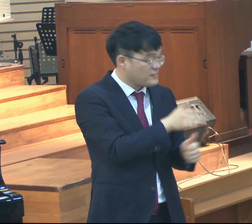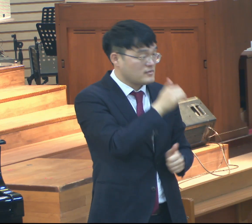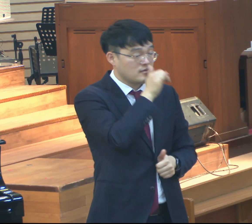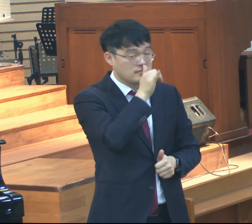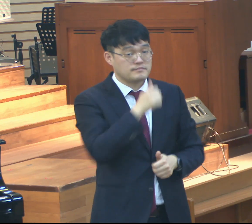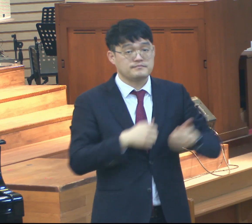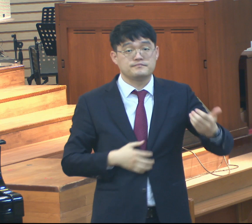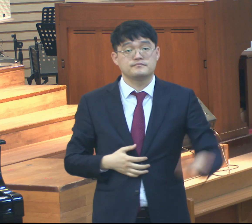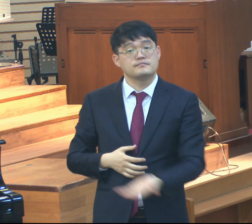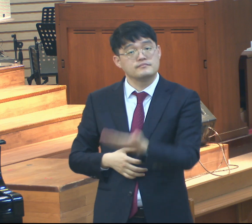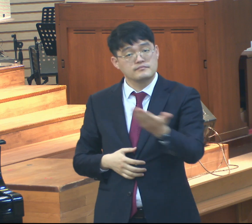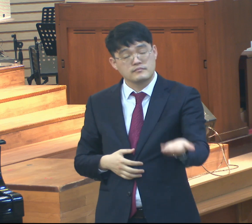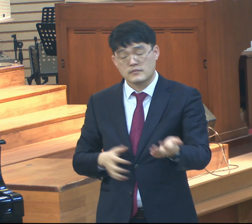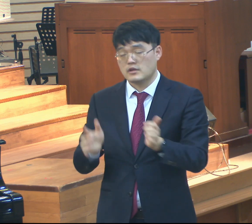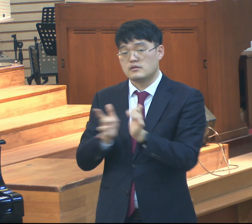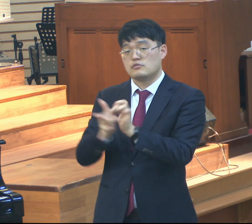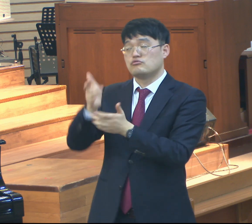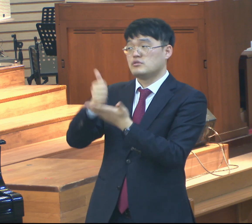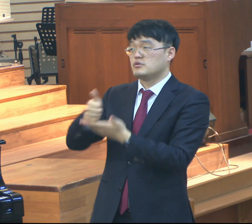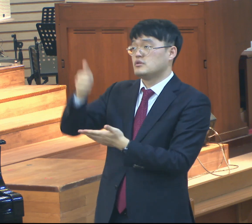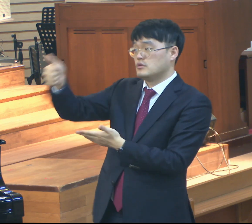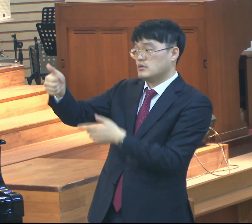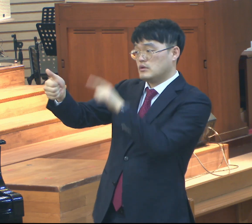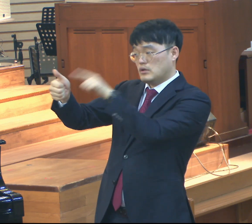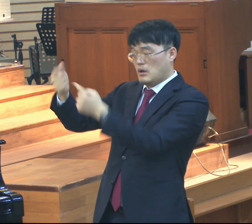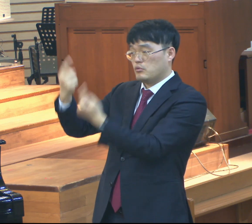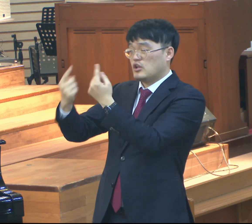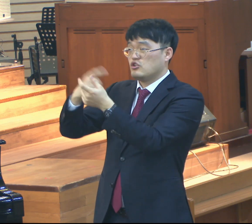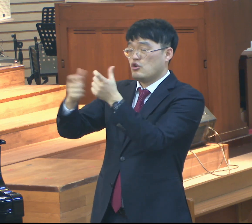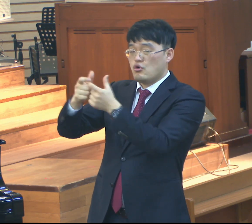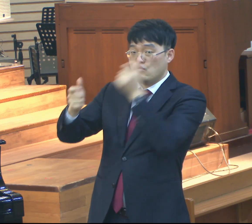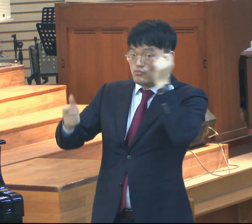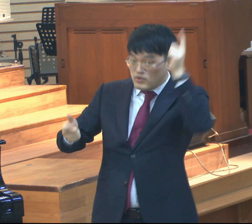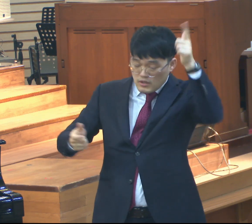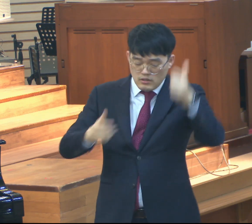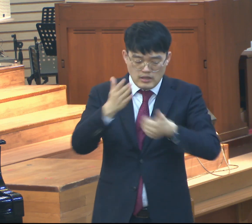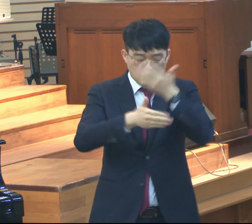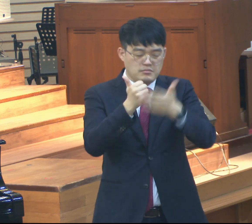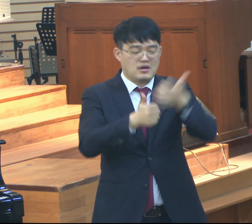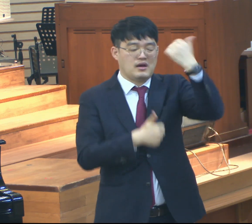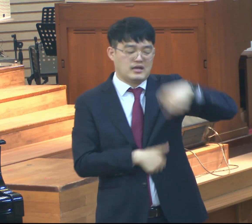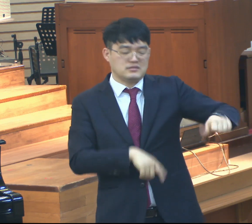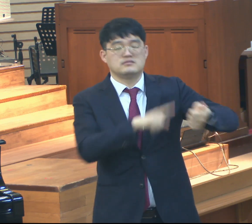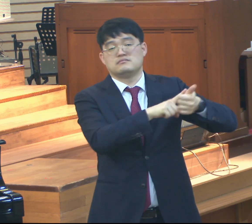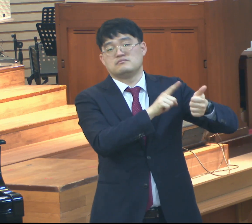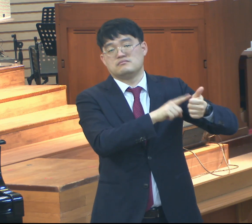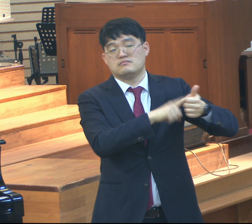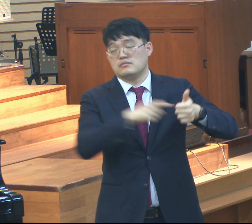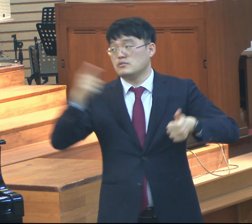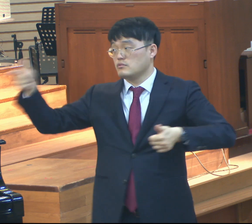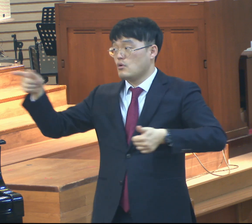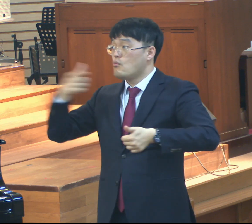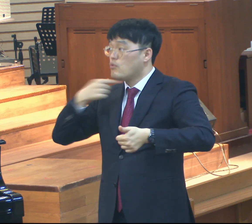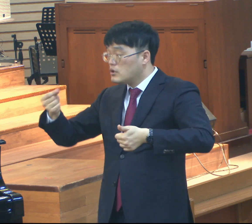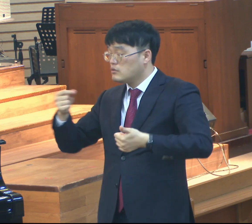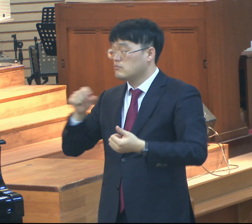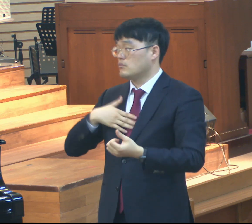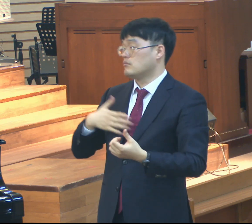여러분, 예수님은 안나스보다 더 위대한 하나님의 아들이십니다. 그 권력자가 원하는 대답을 굳이 비굴하게